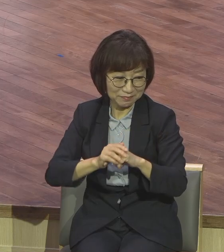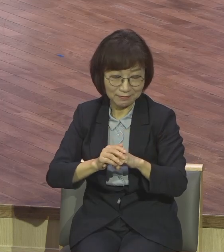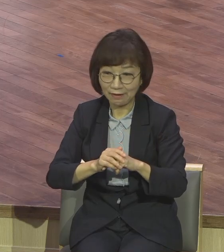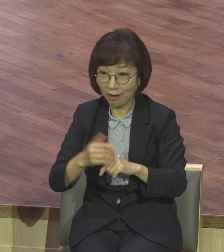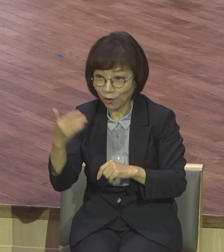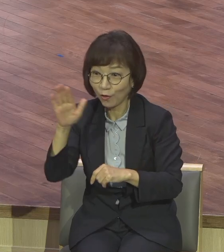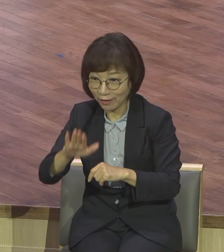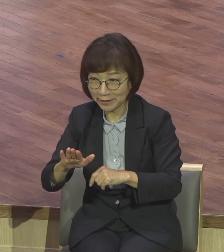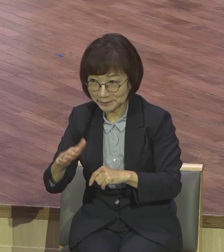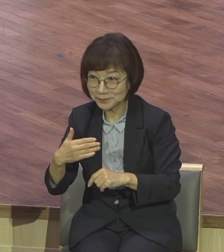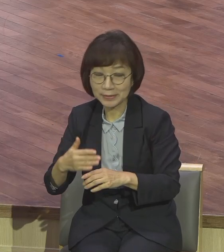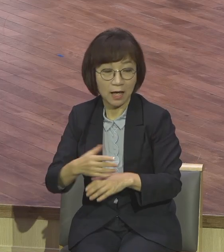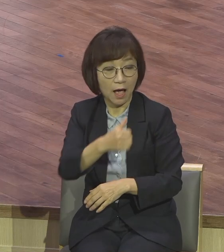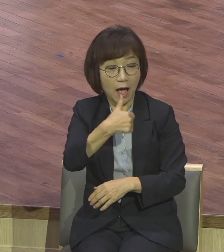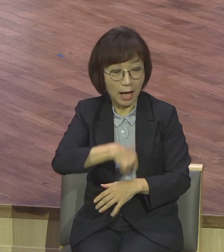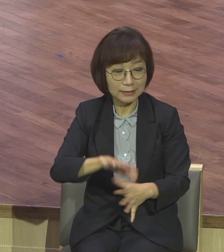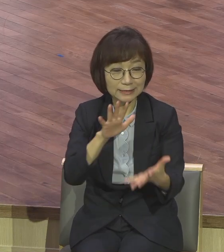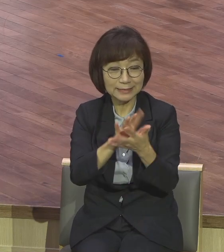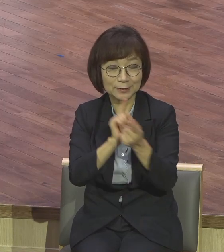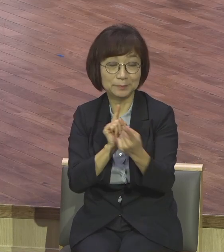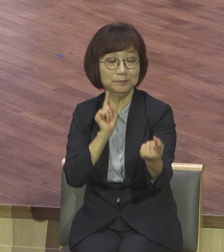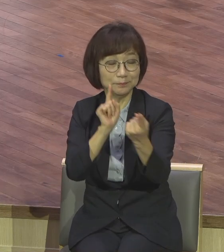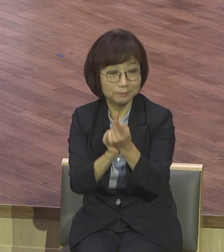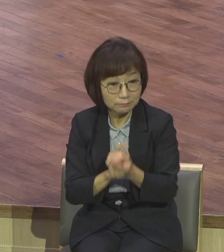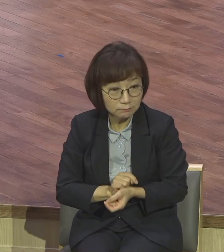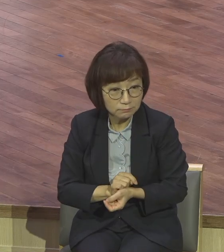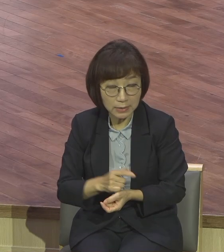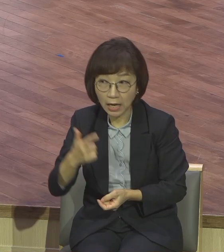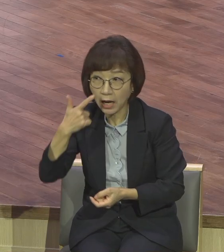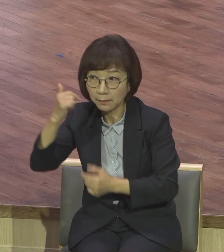그렇지 않아요. 착해요. 착해.